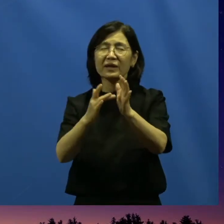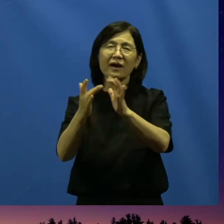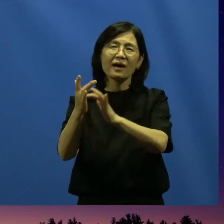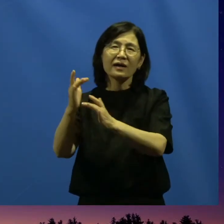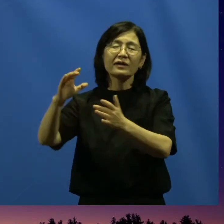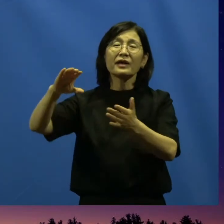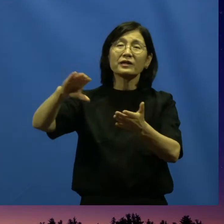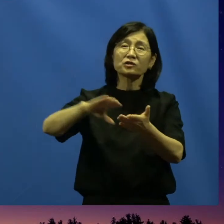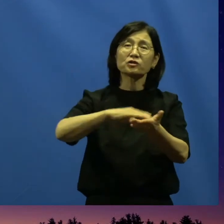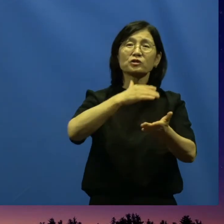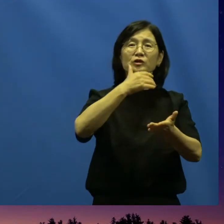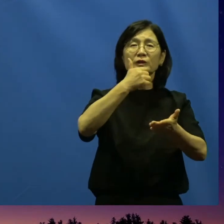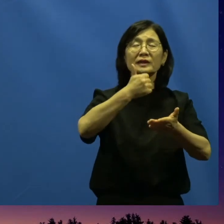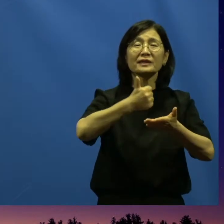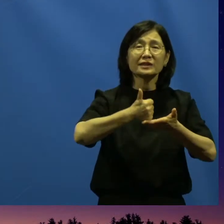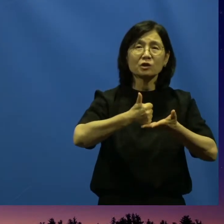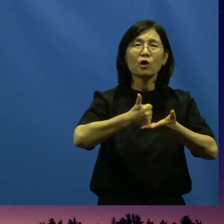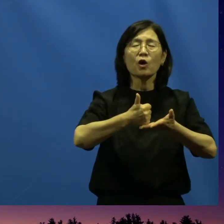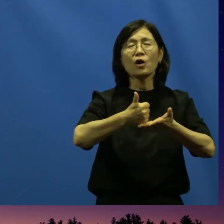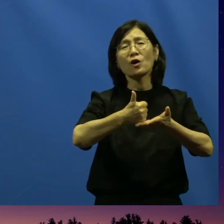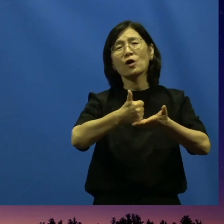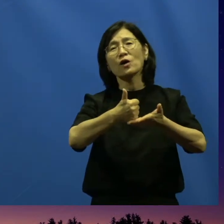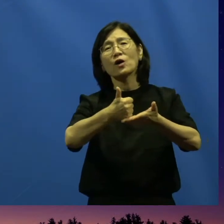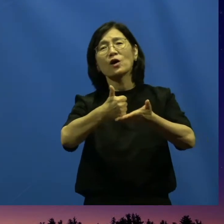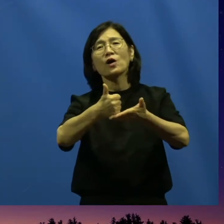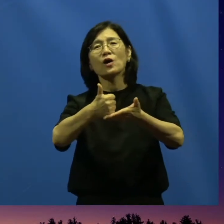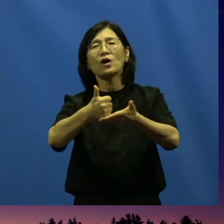선포합니다 예수 그리스도